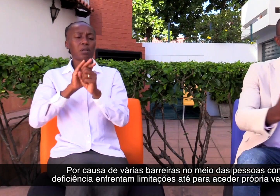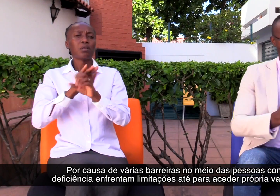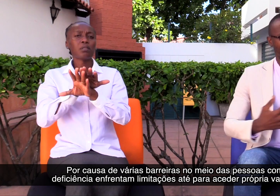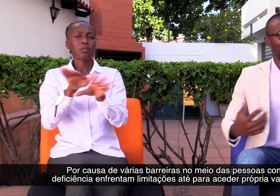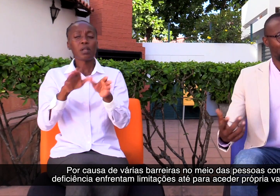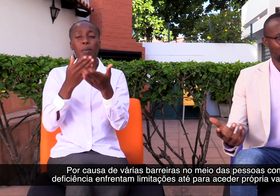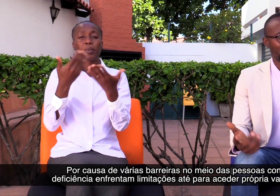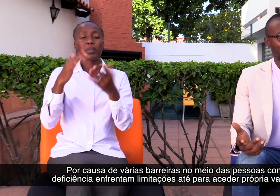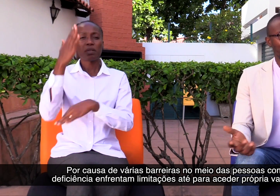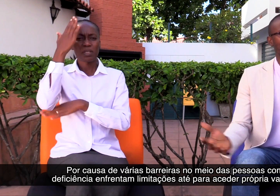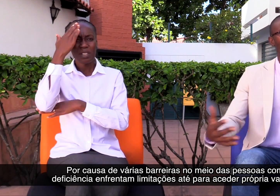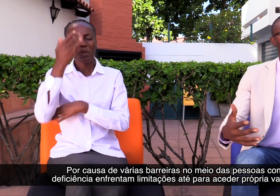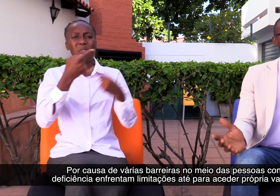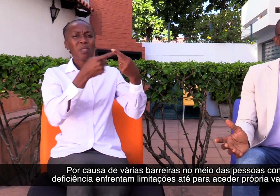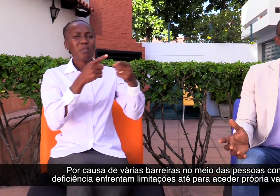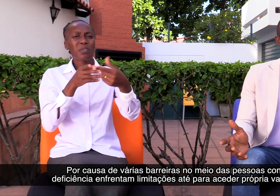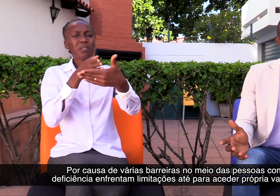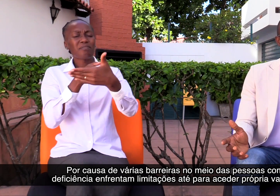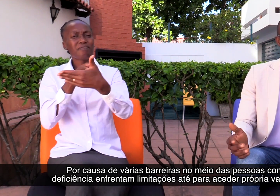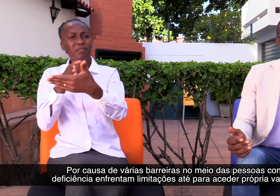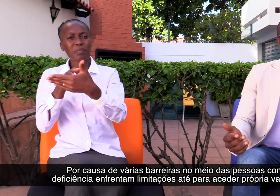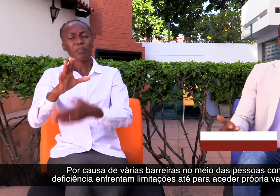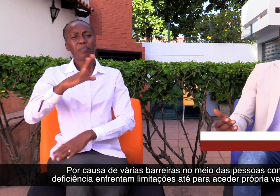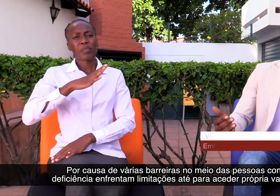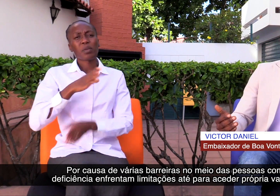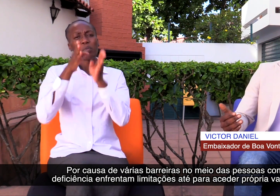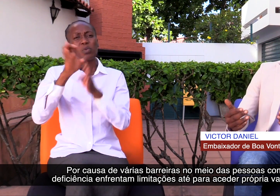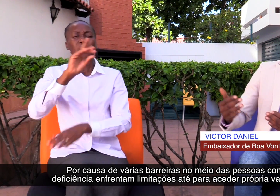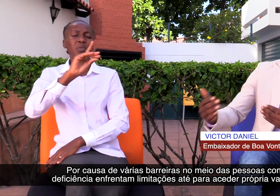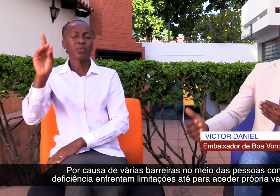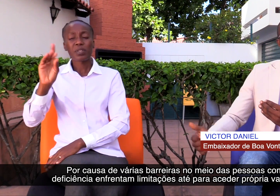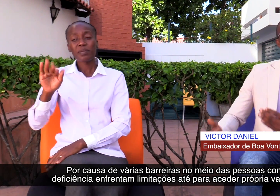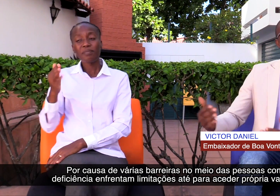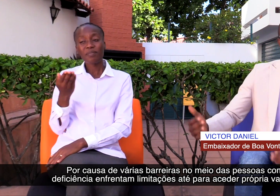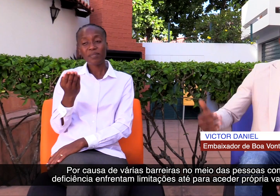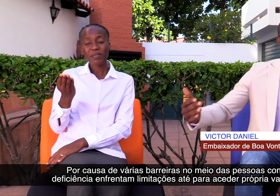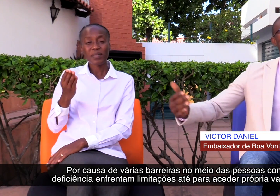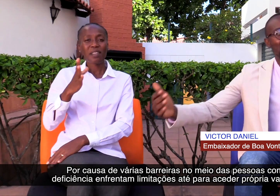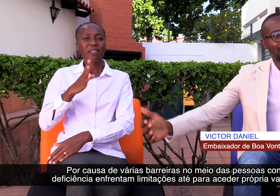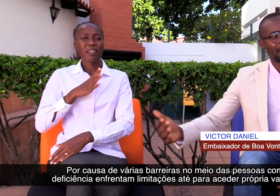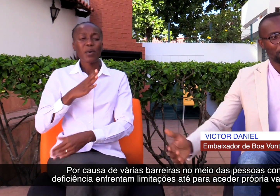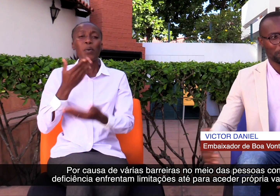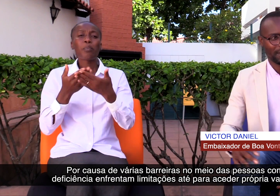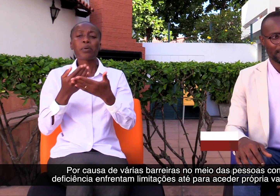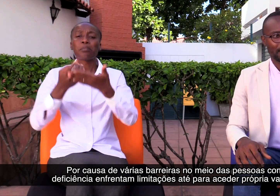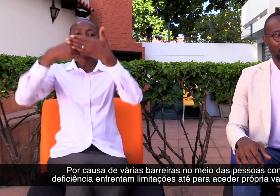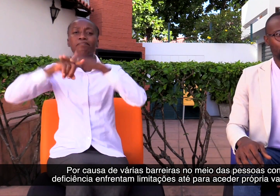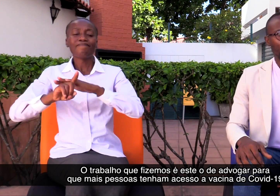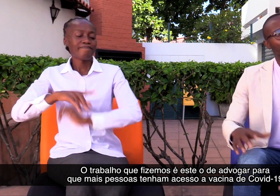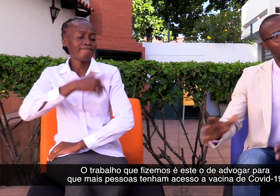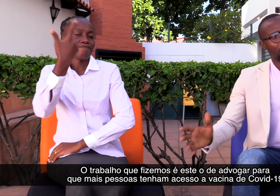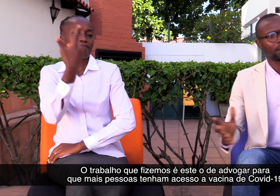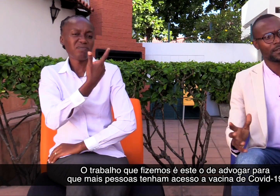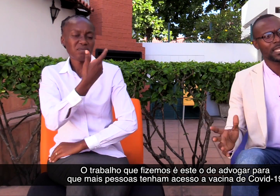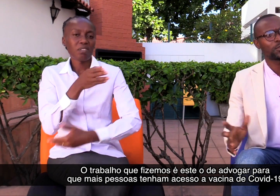Por causa das várias barreiras que circundam as pessoas com deficiência, encontram alguma limitação para aceder até a própria vacina.